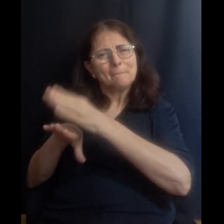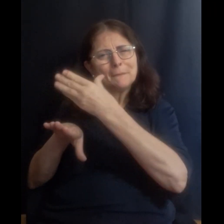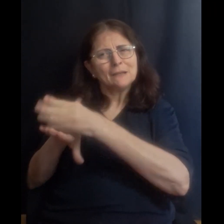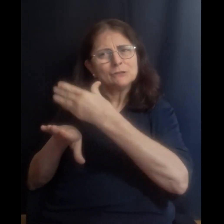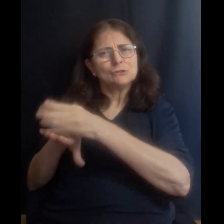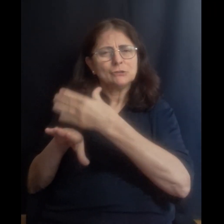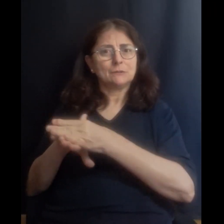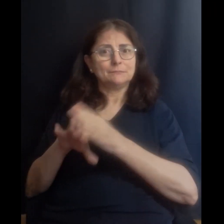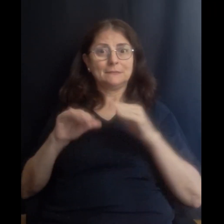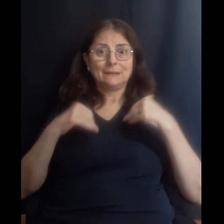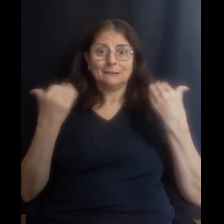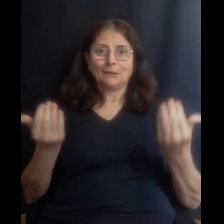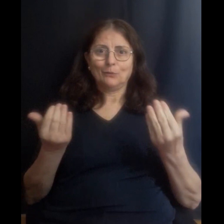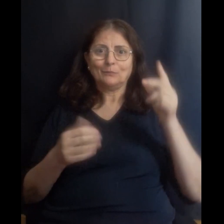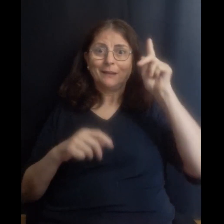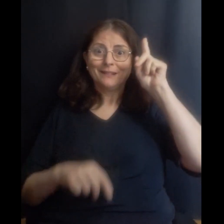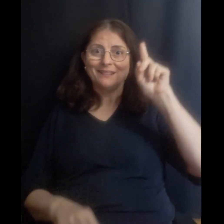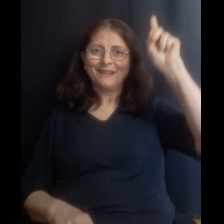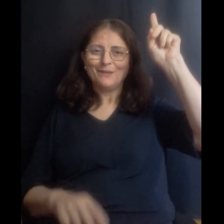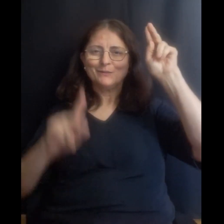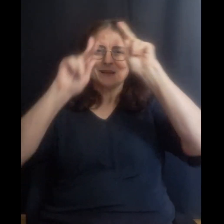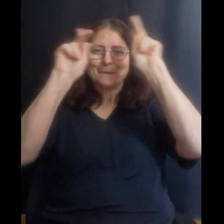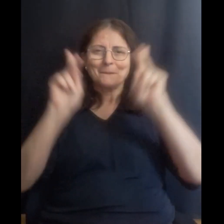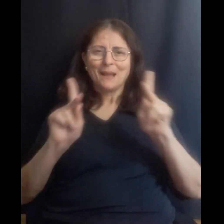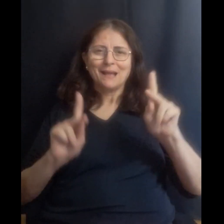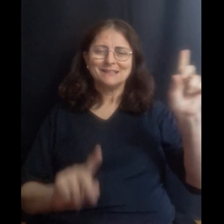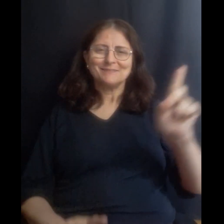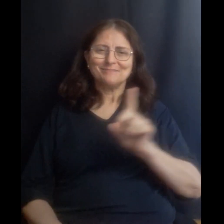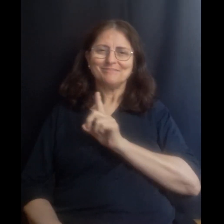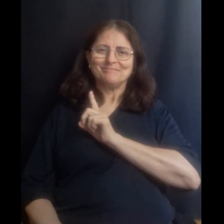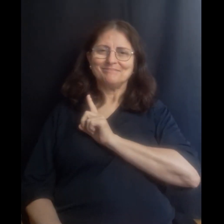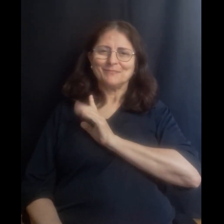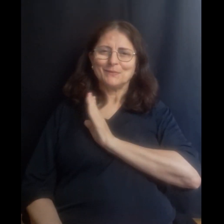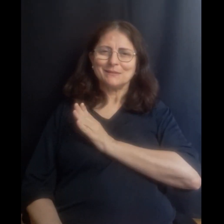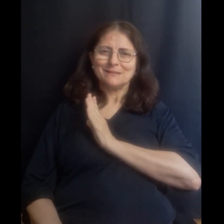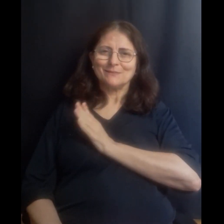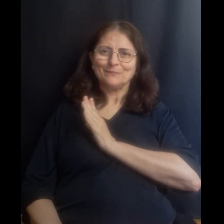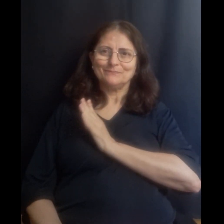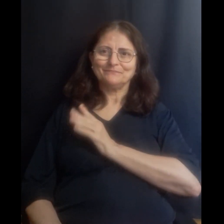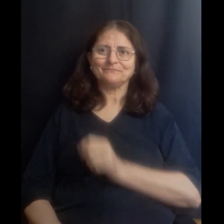praticai. Então o Deus da paz estará convosco.